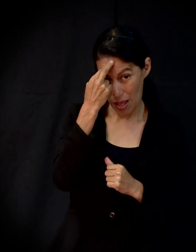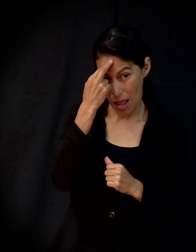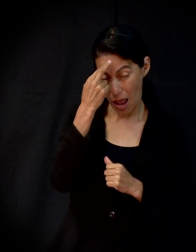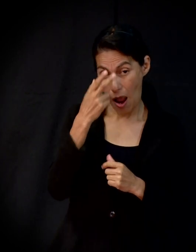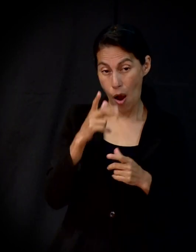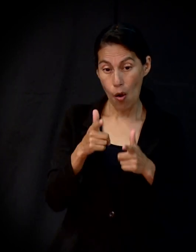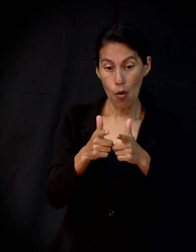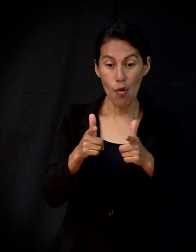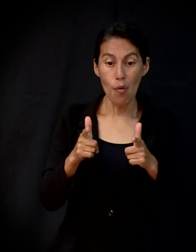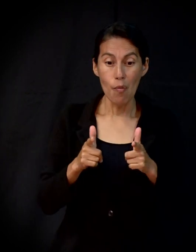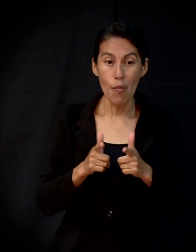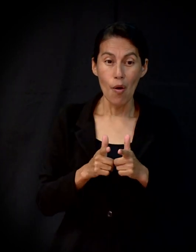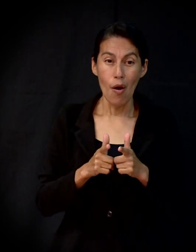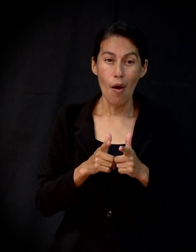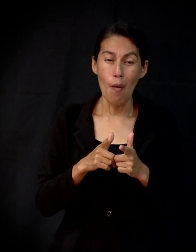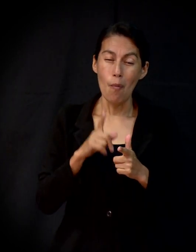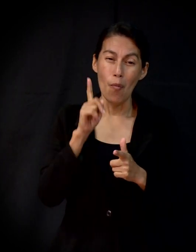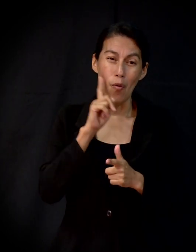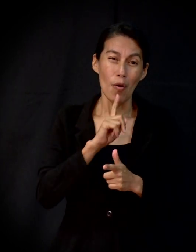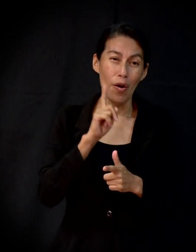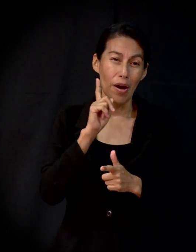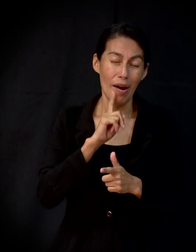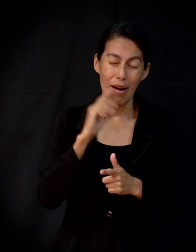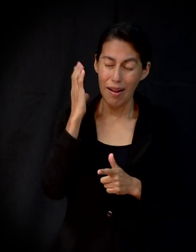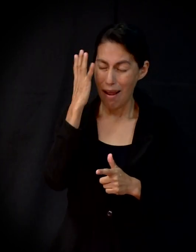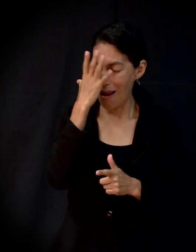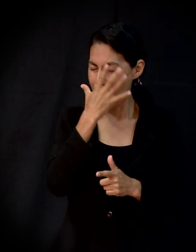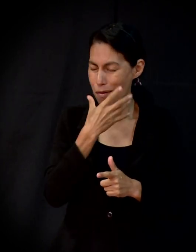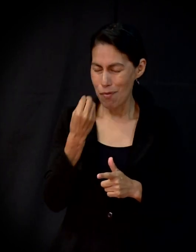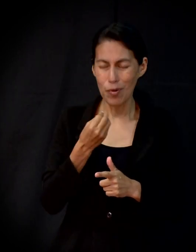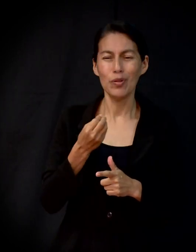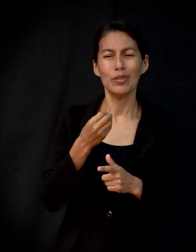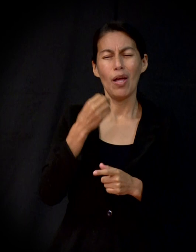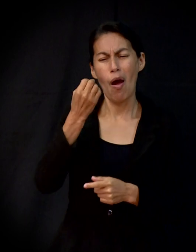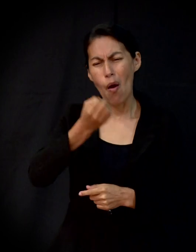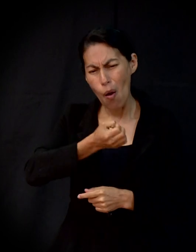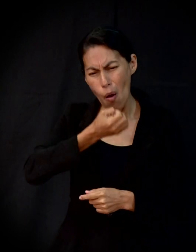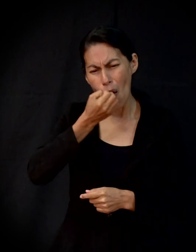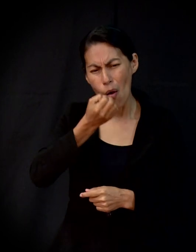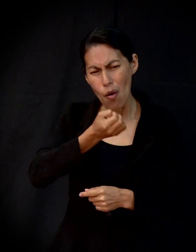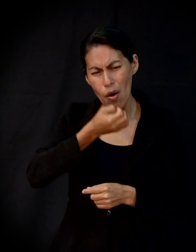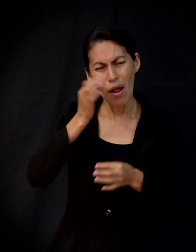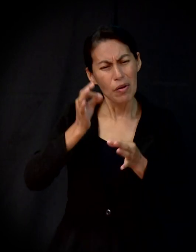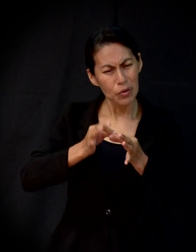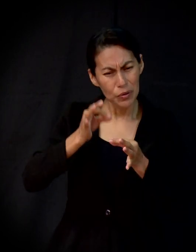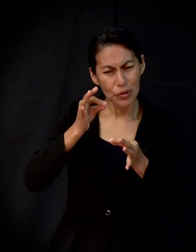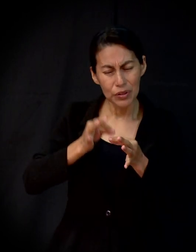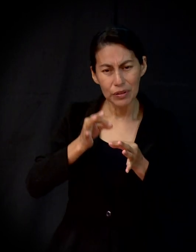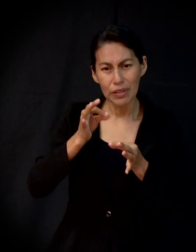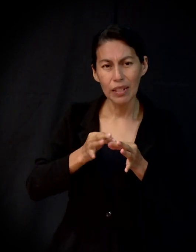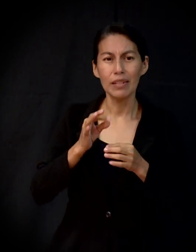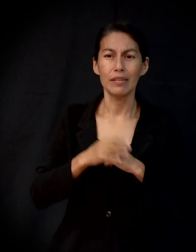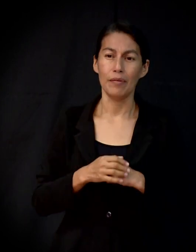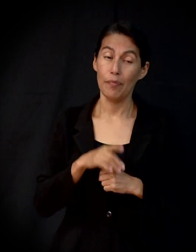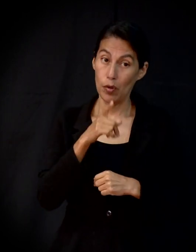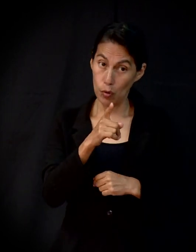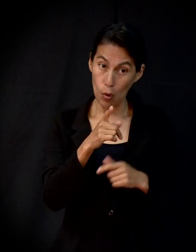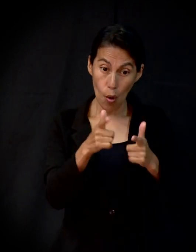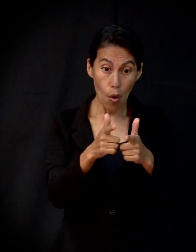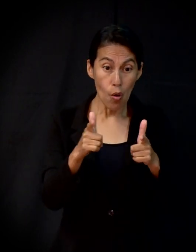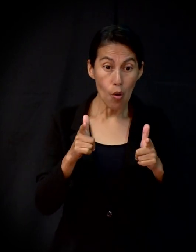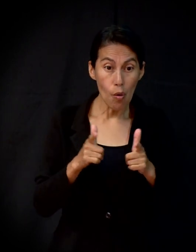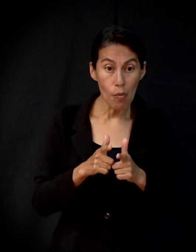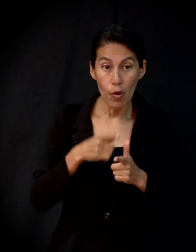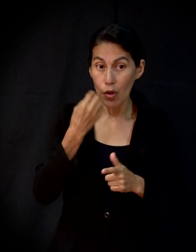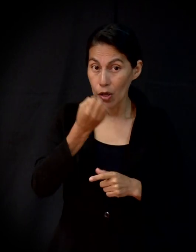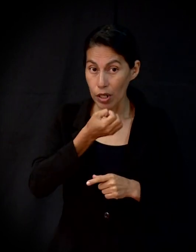hay un grupo de hermosas mujeres que orarán por tus peticiones. Y si tú tienes un